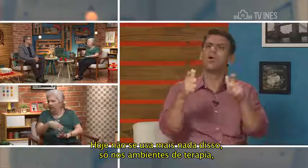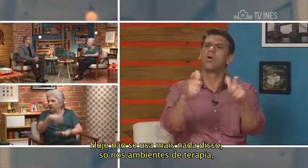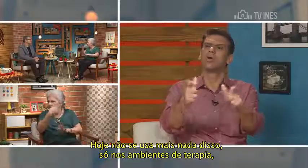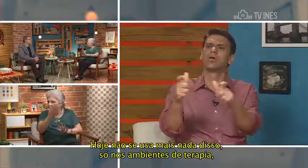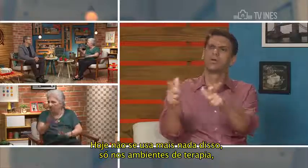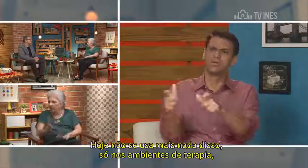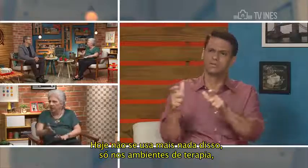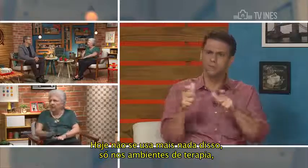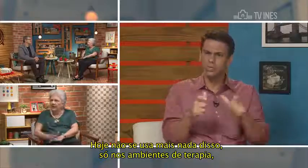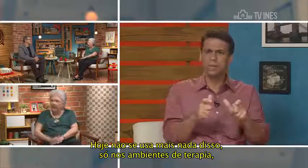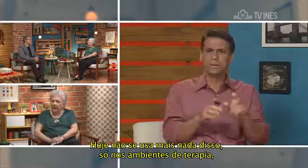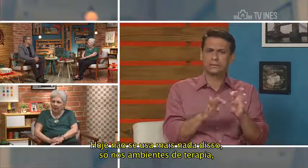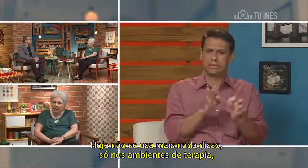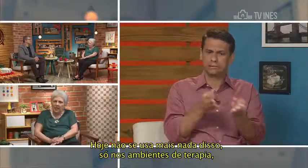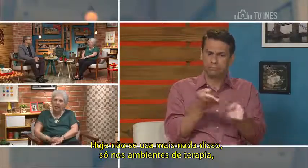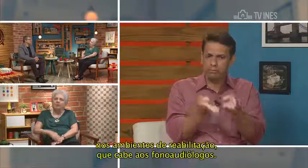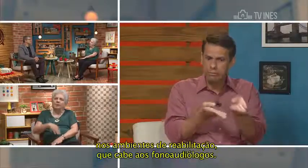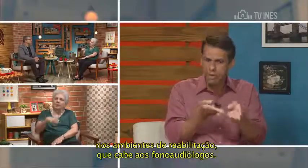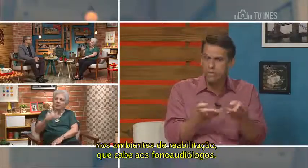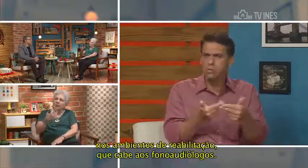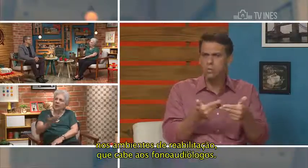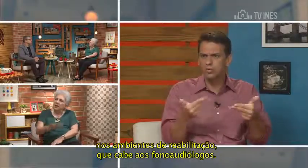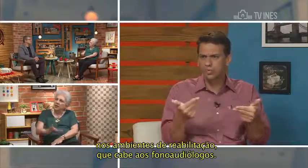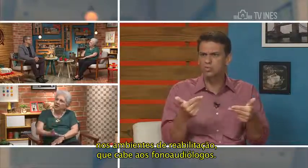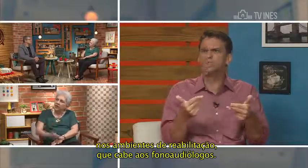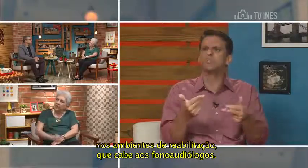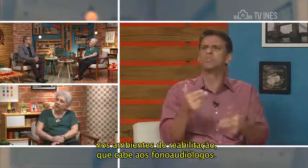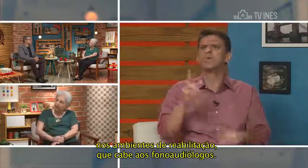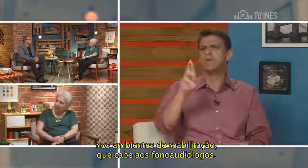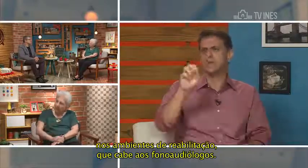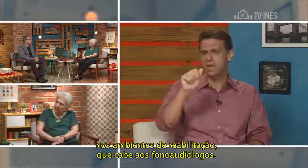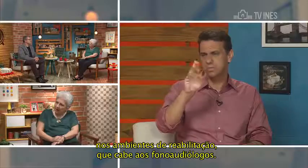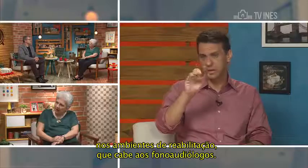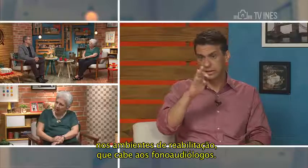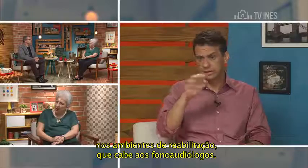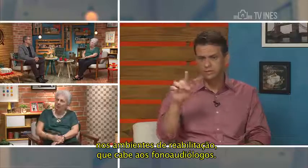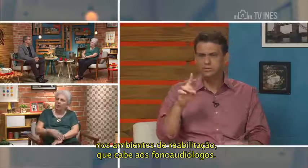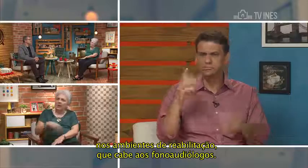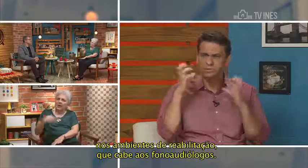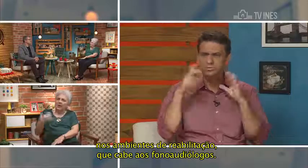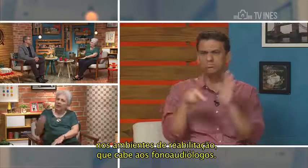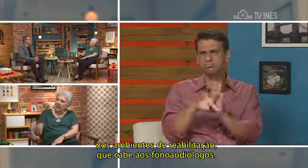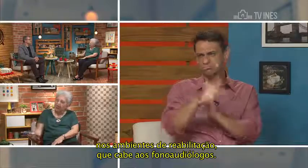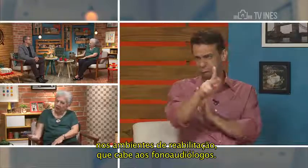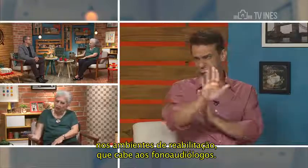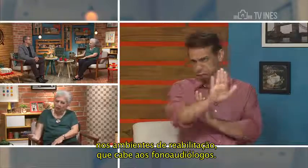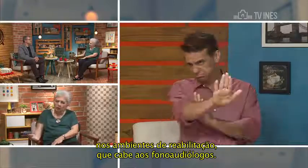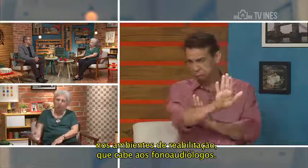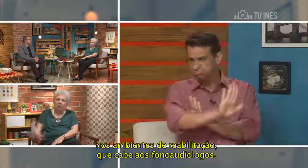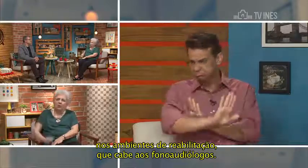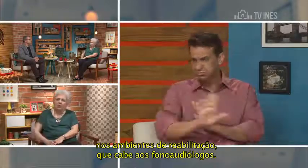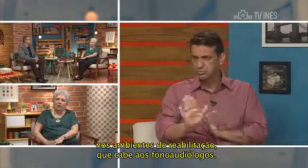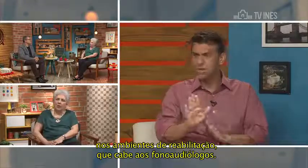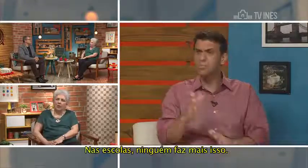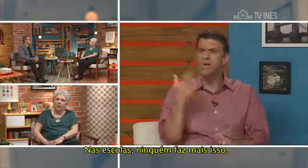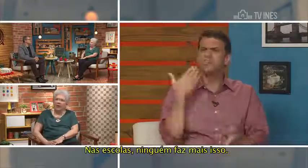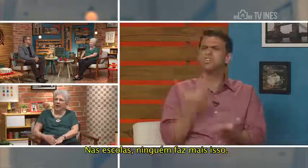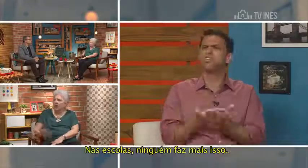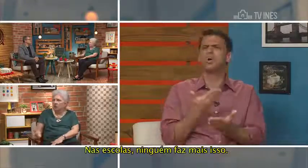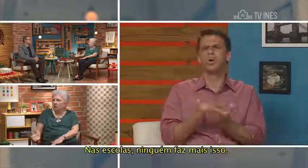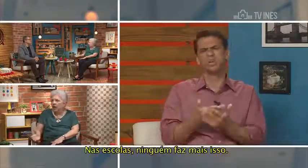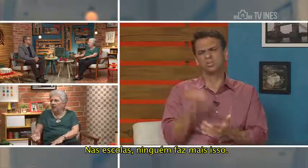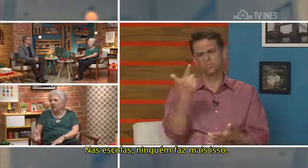ambientes De terapia Nos ambientes De reabilitação Que cabe aos Fonodiólogos